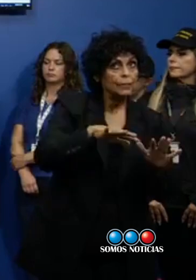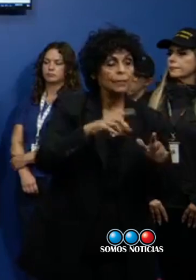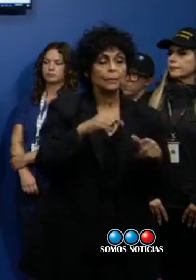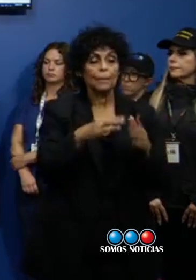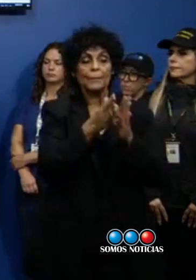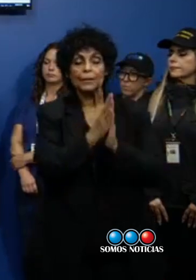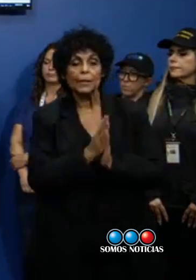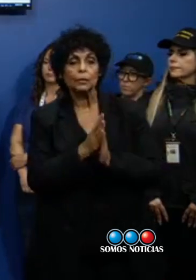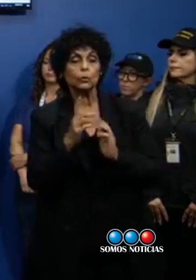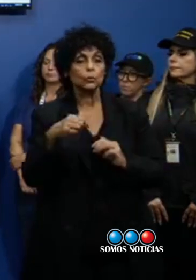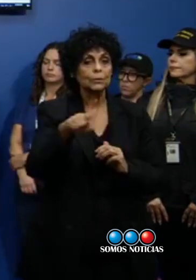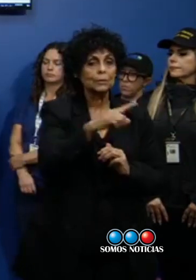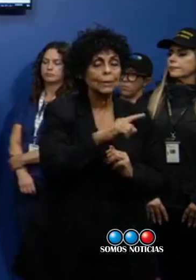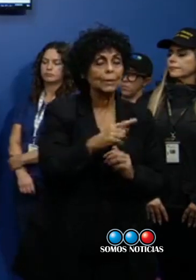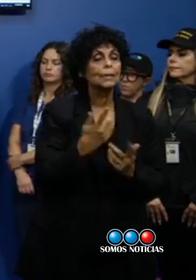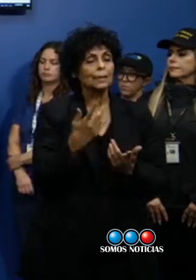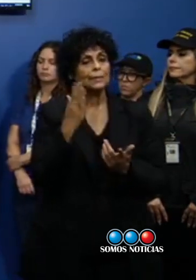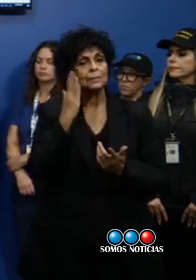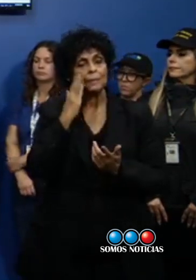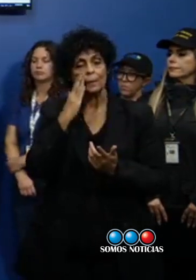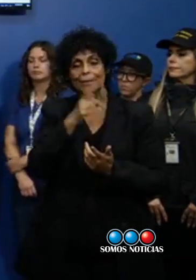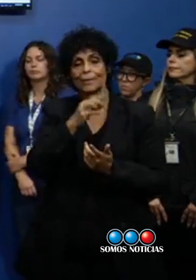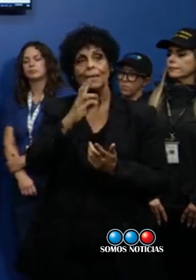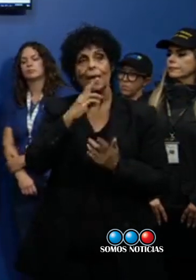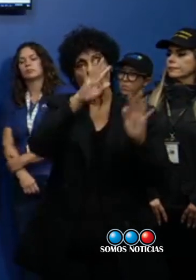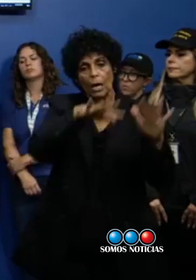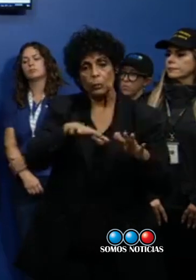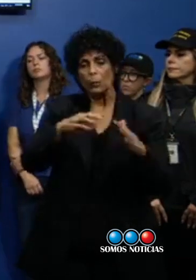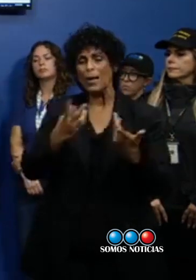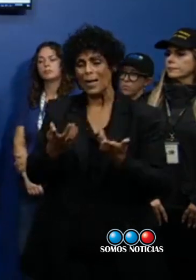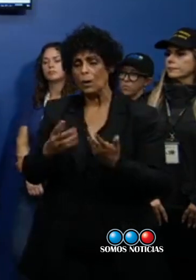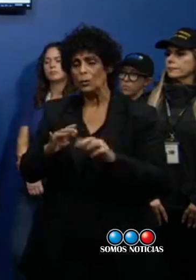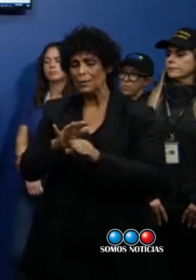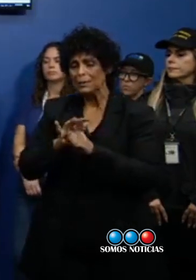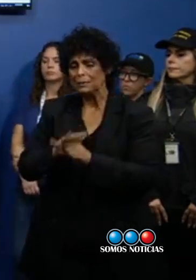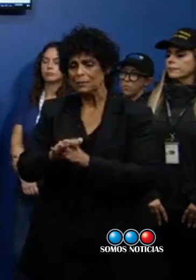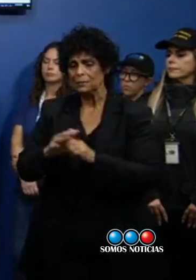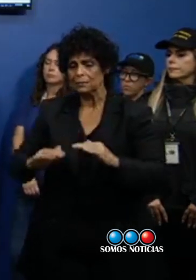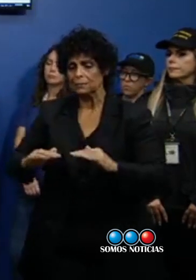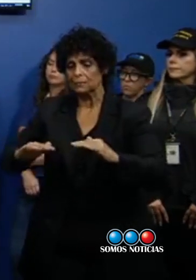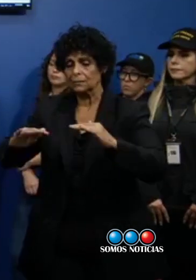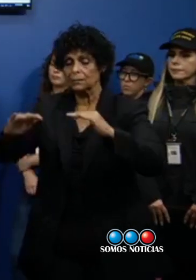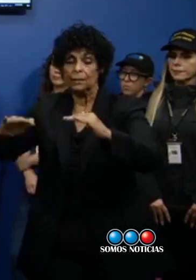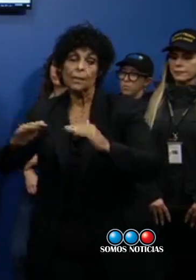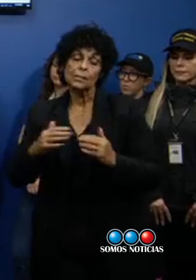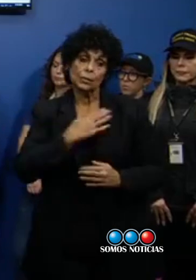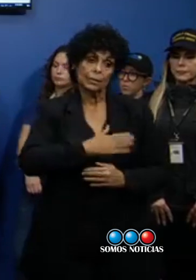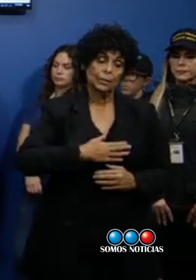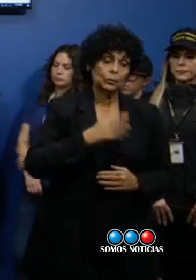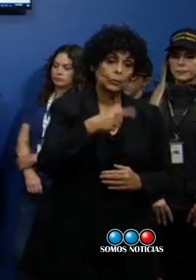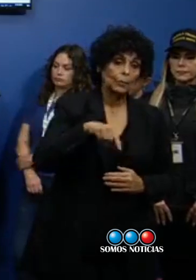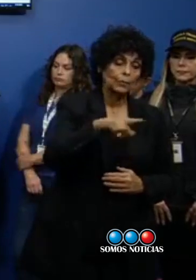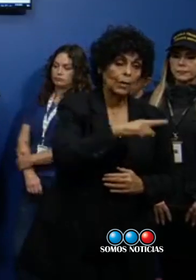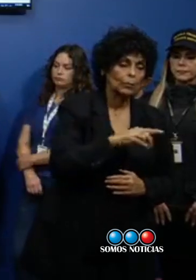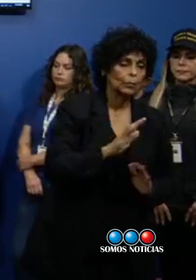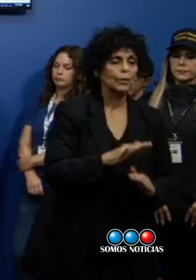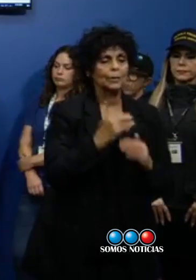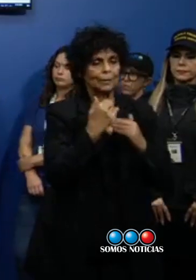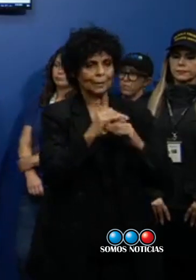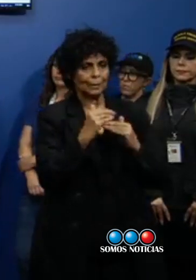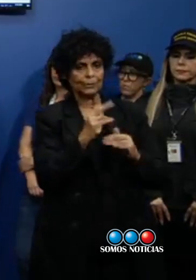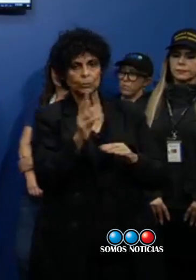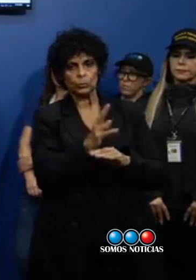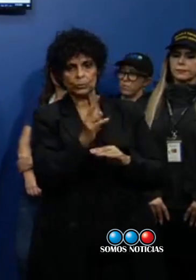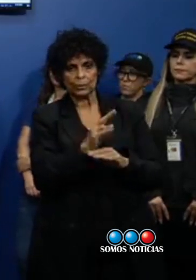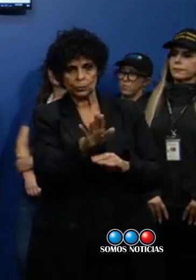pidiendo a los clientes que se limiten con el uso del agua lo más que puedan y si experimenta alguna problema de